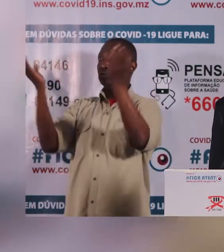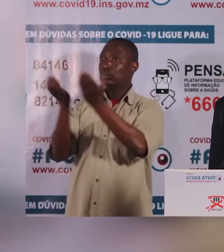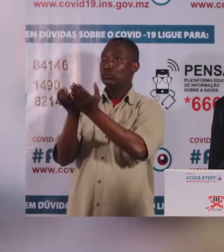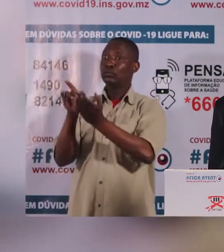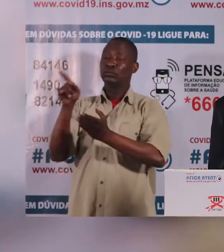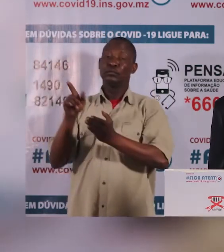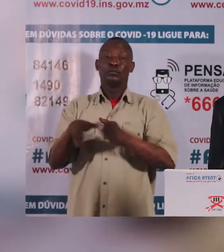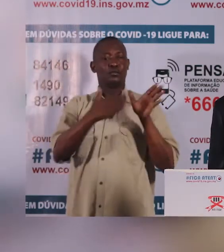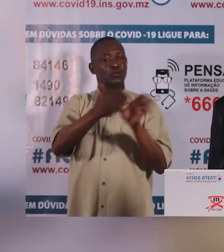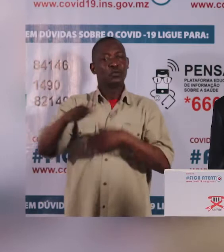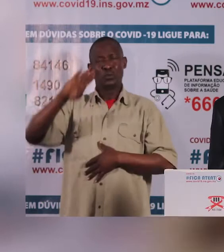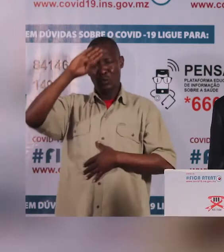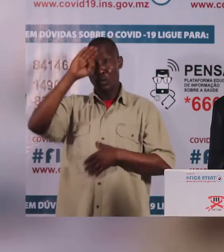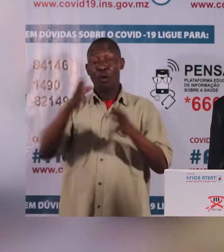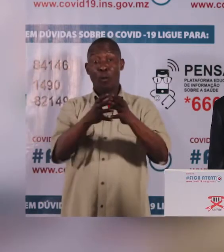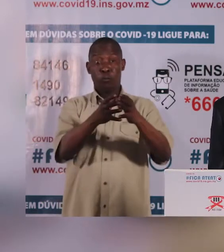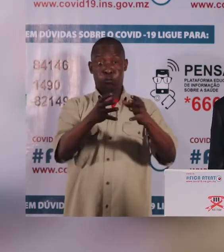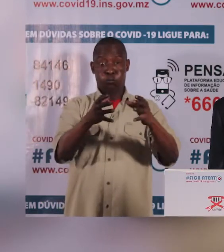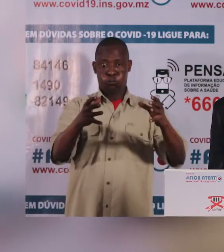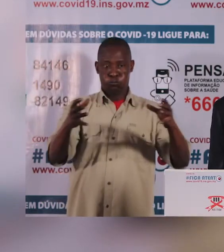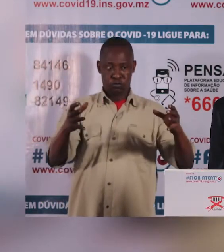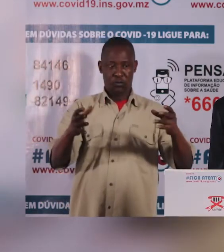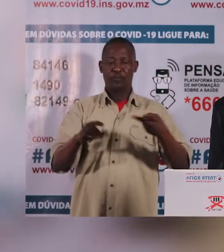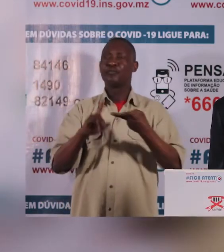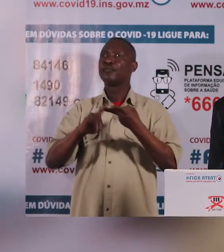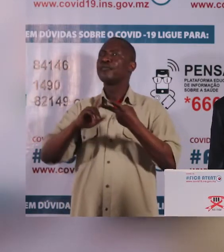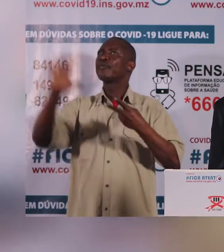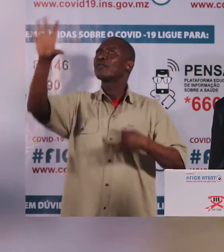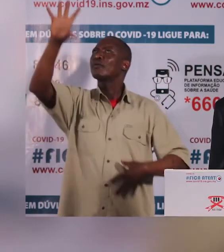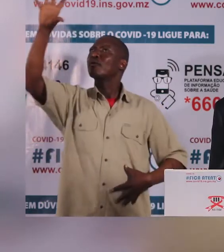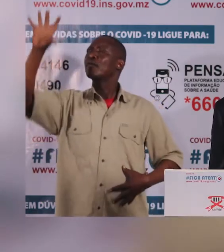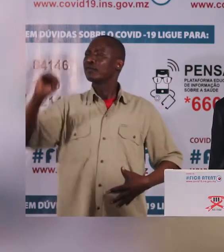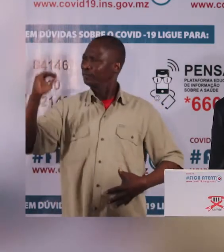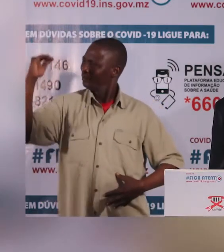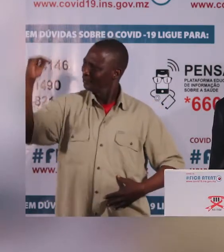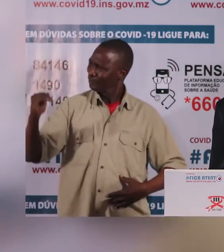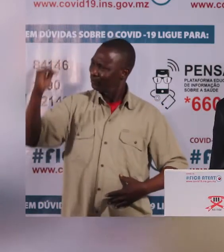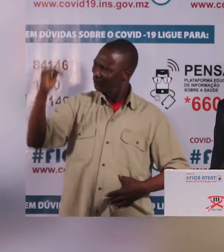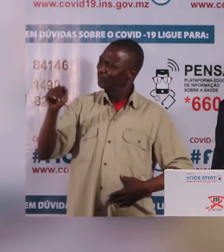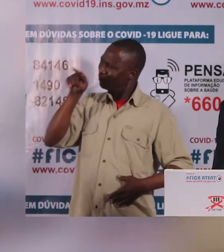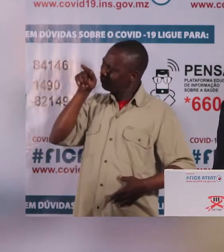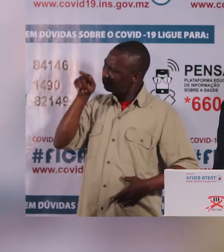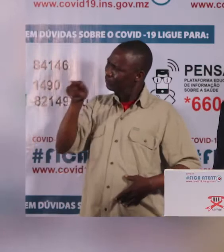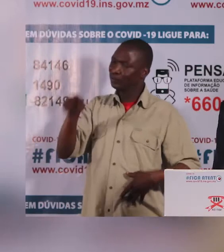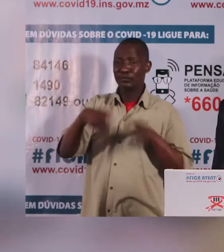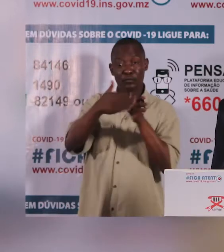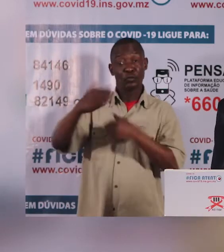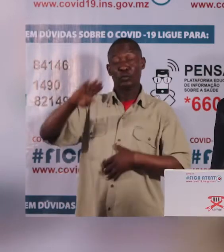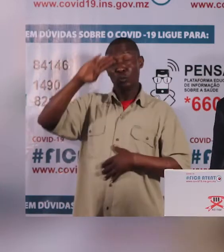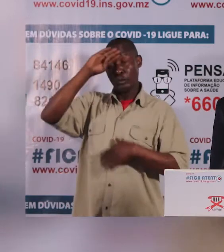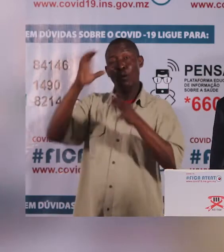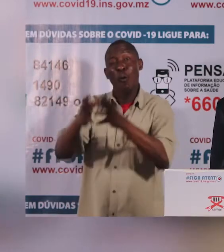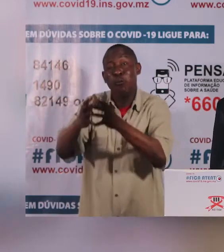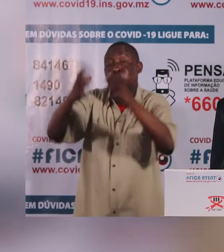região austral é agora aquela com o maior número de casos a nível do continente.